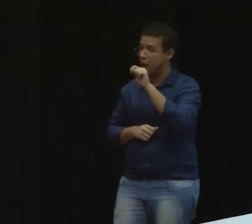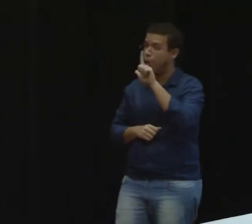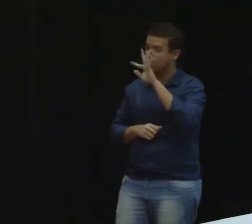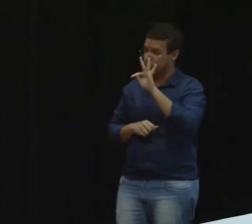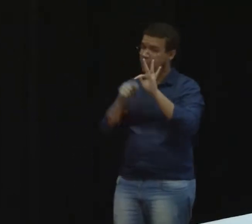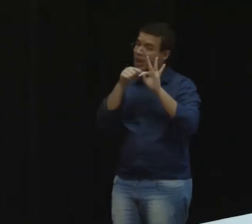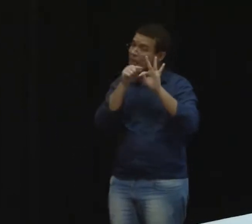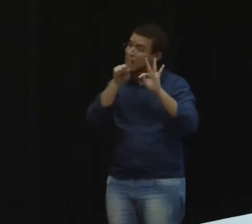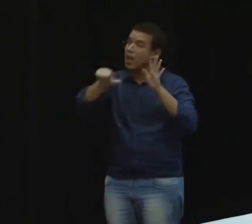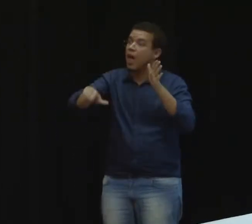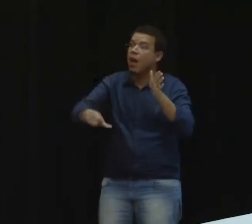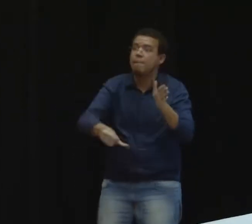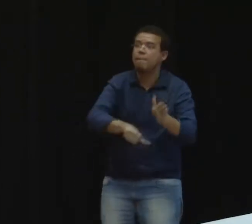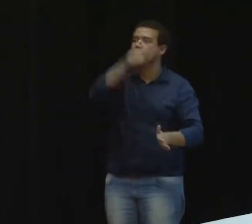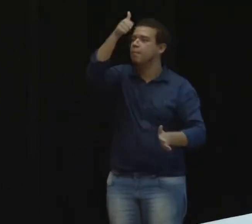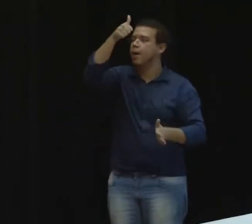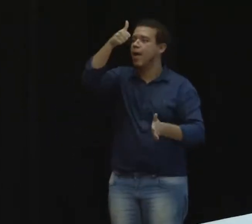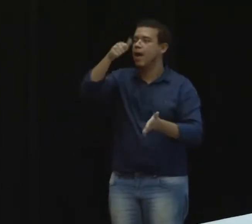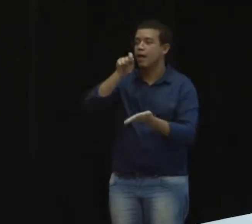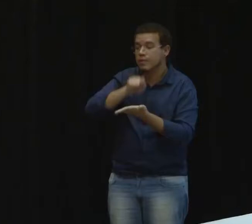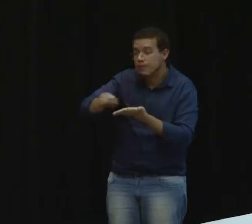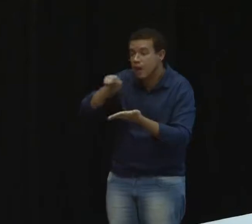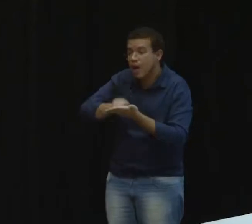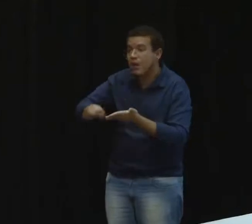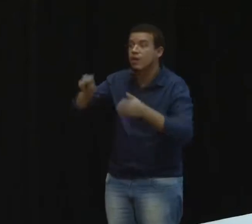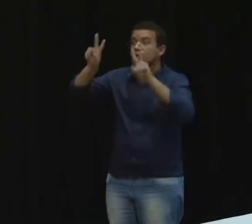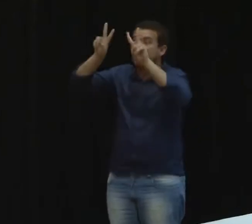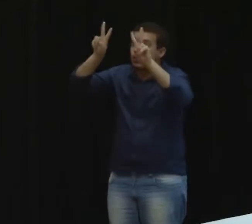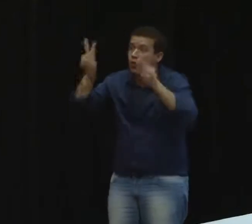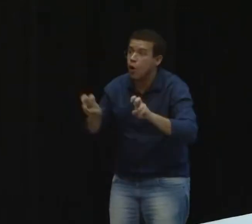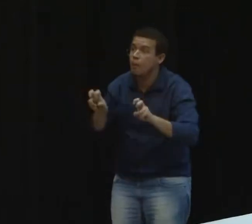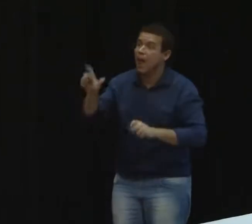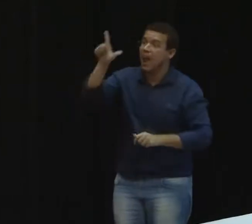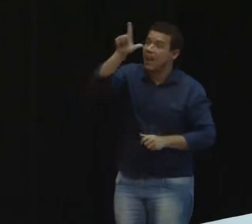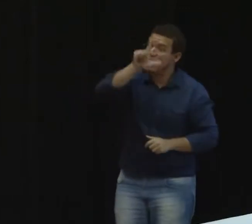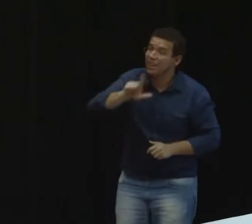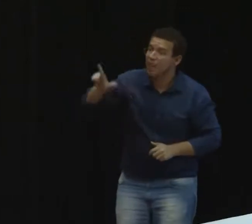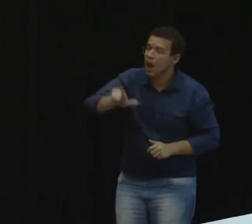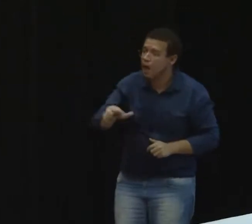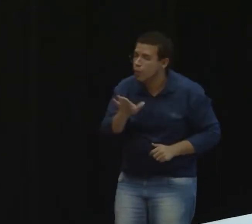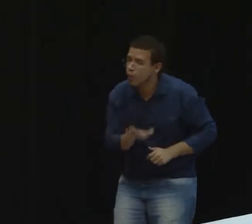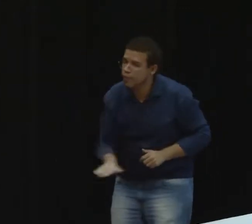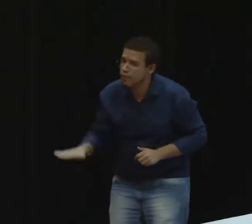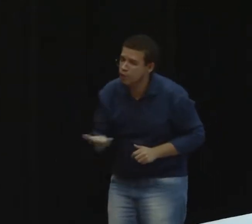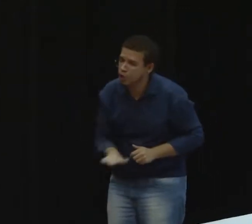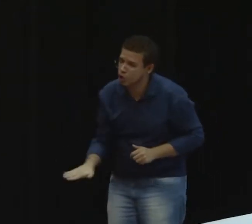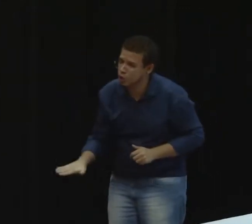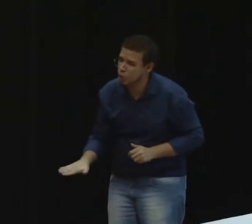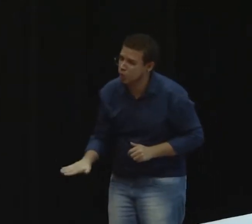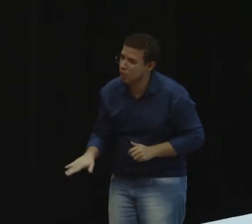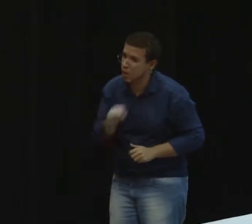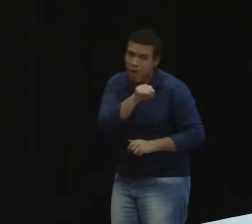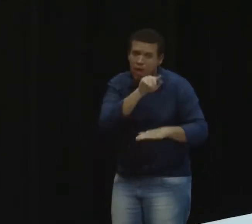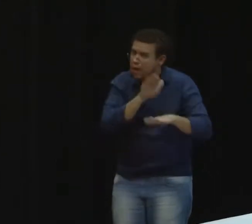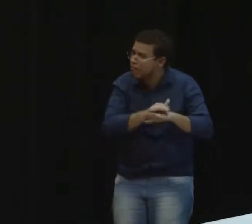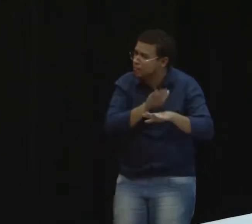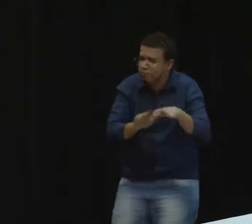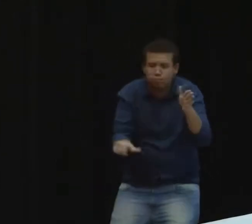Perold. Foi o primeiro autor que falou sobre literatura infantil.